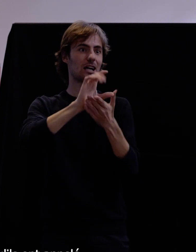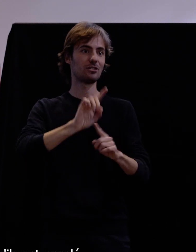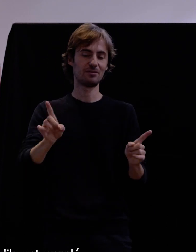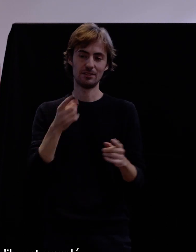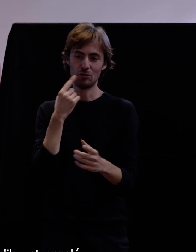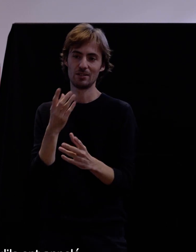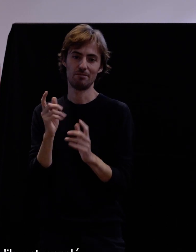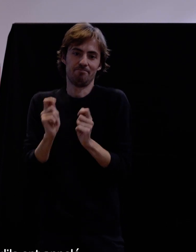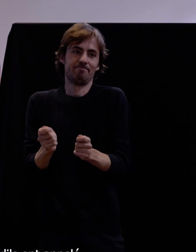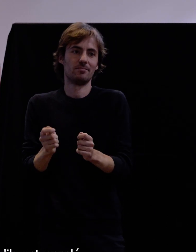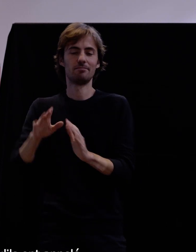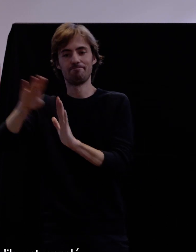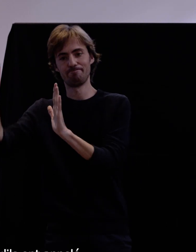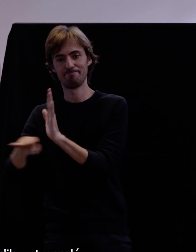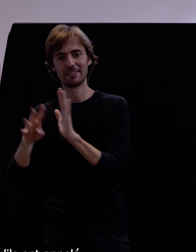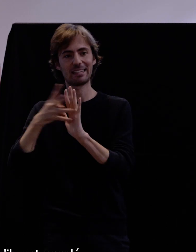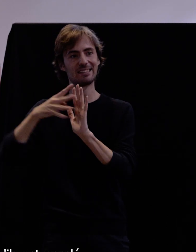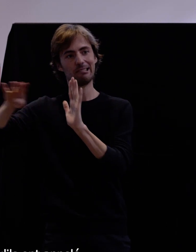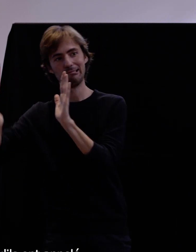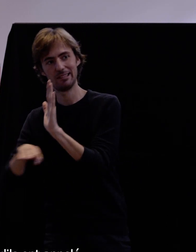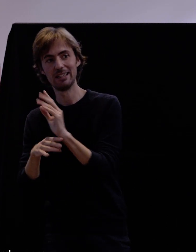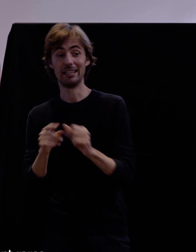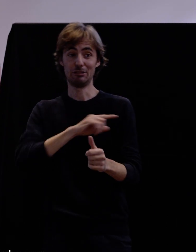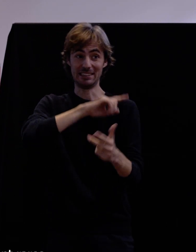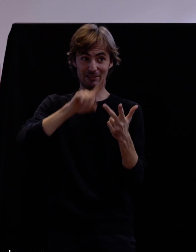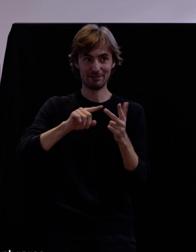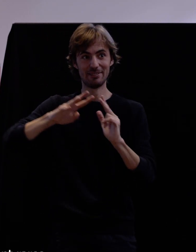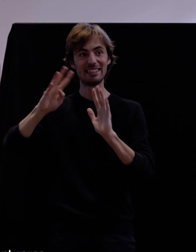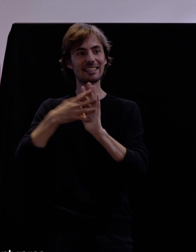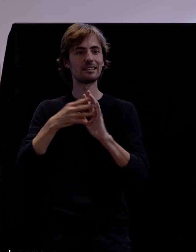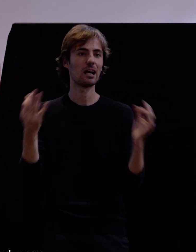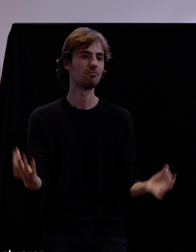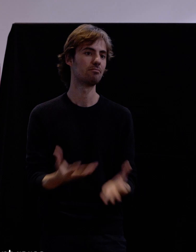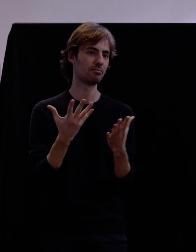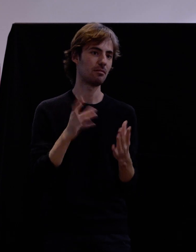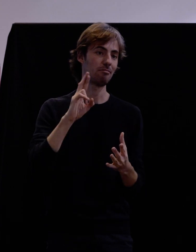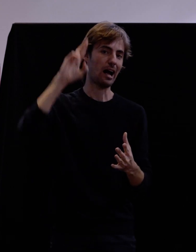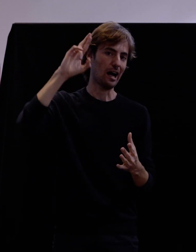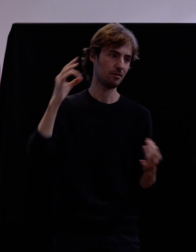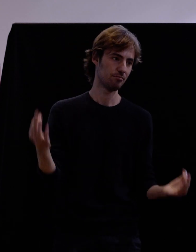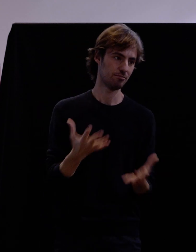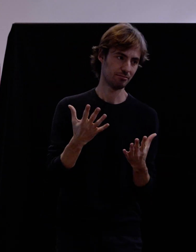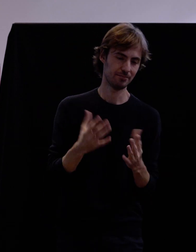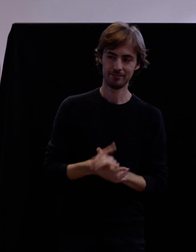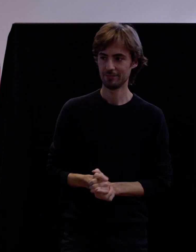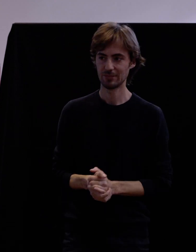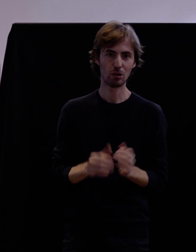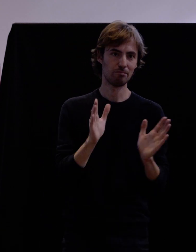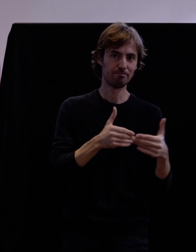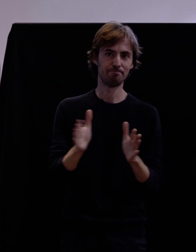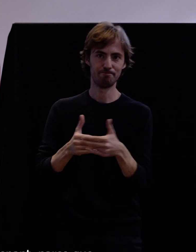Et puis ce qu'ils ont appelé les critères occasionnels, parce qu'ils sont rares, mais ils sont possibles. Donc voilà comment ça a été un petit